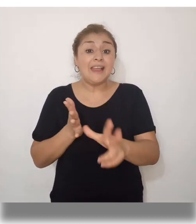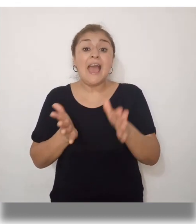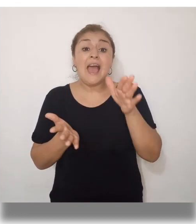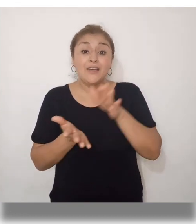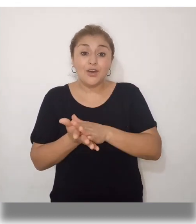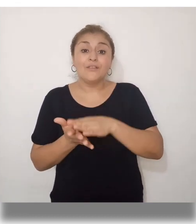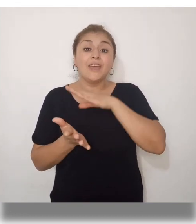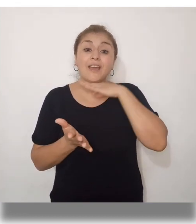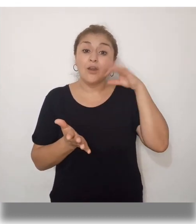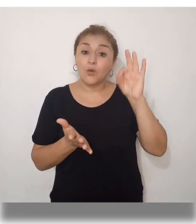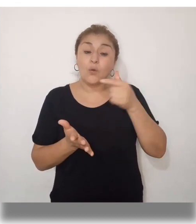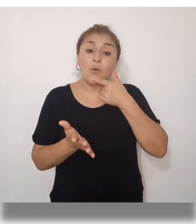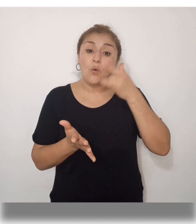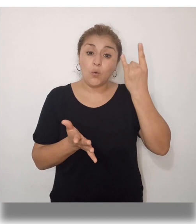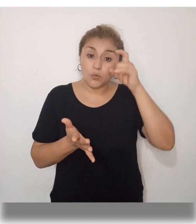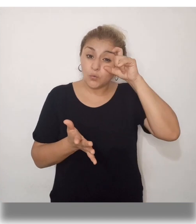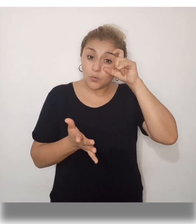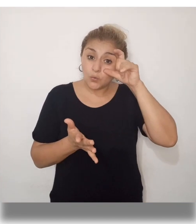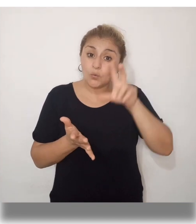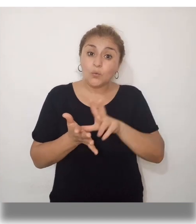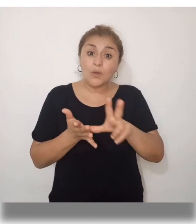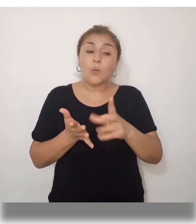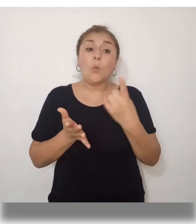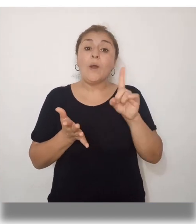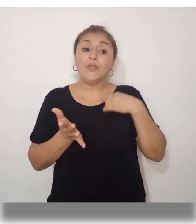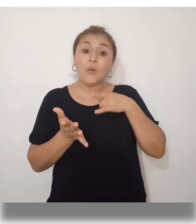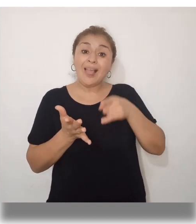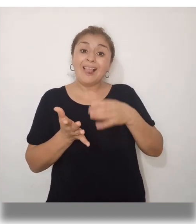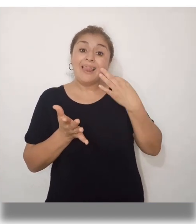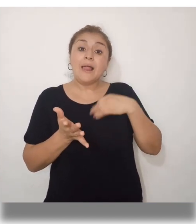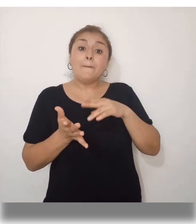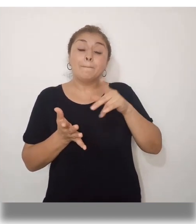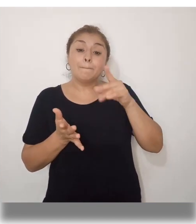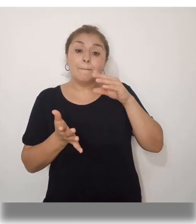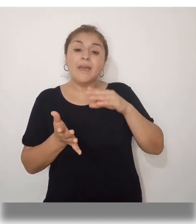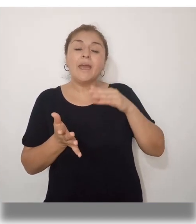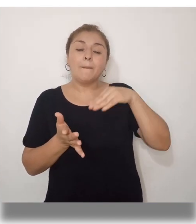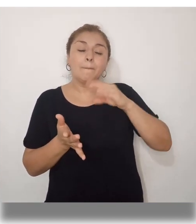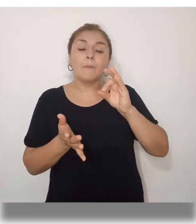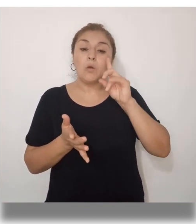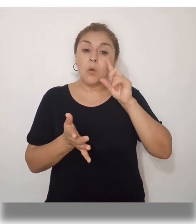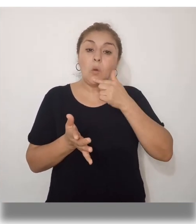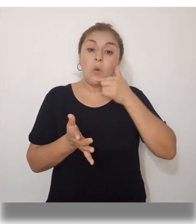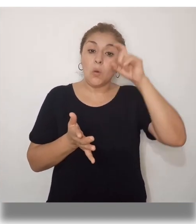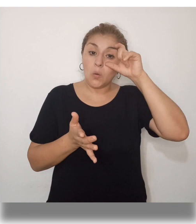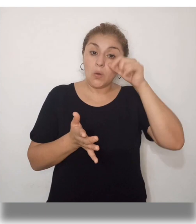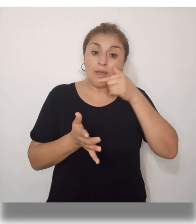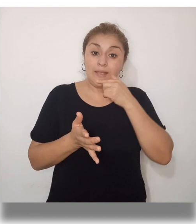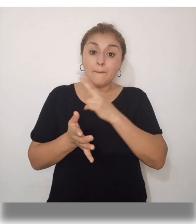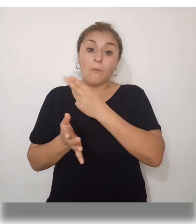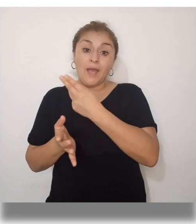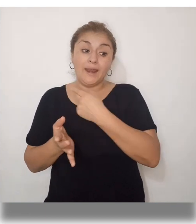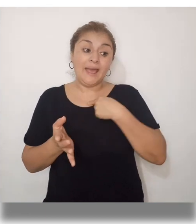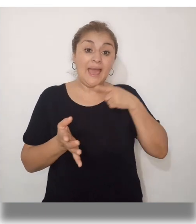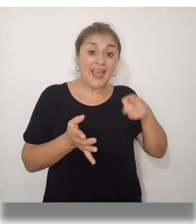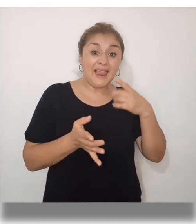en el liderazgo de aquella nación de Israel antes de entrar a la tierra prometida